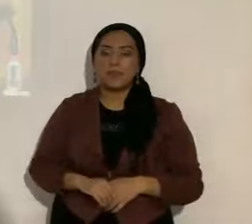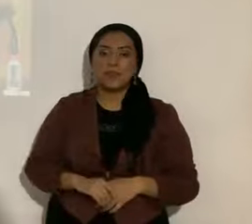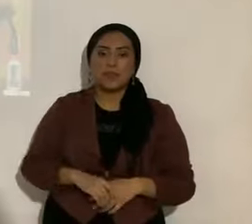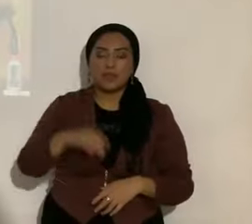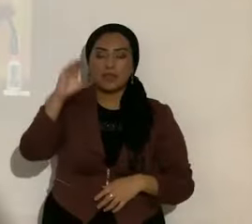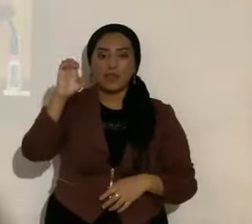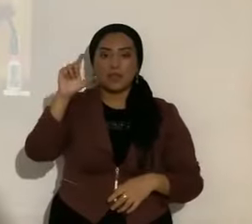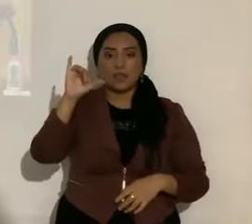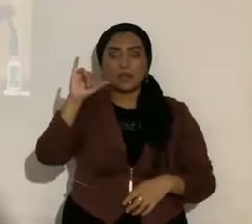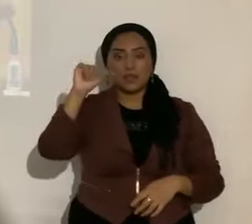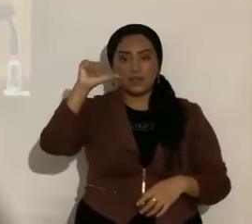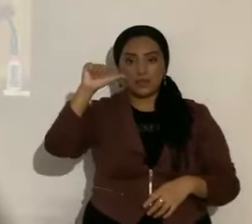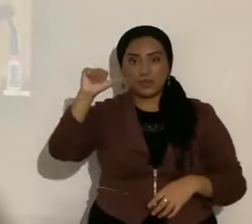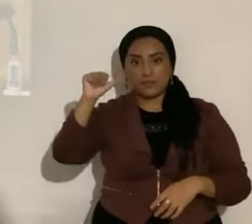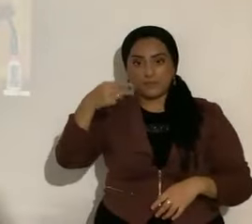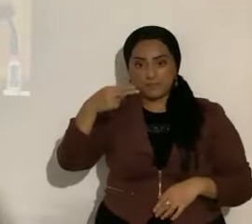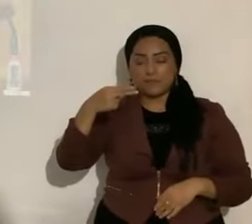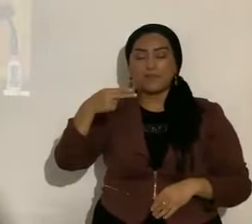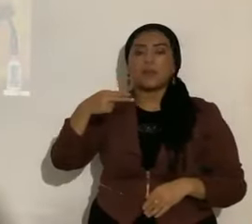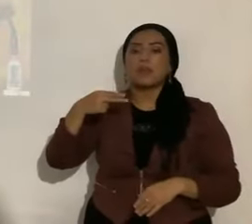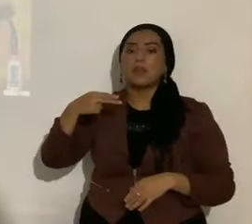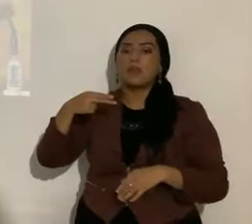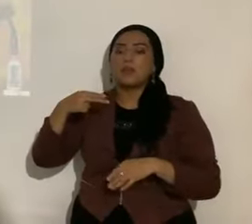Elías le indicó